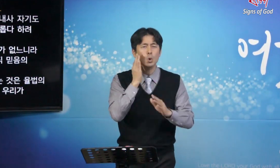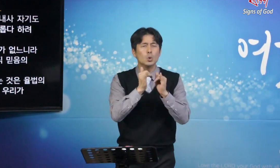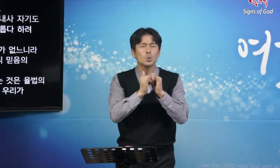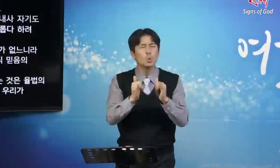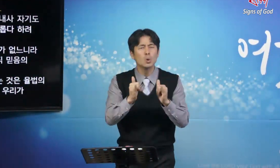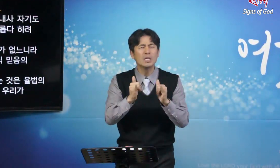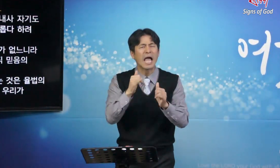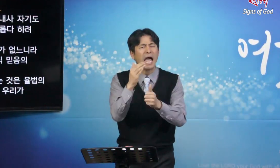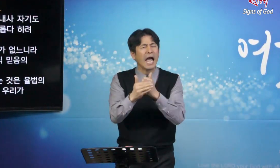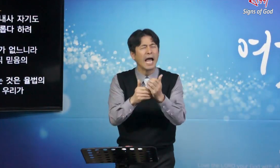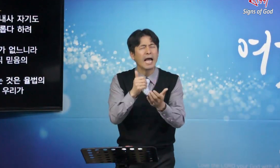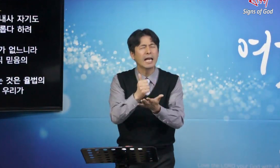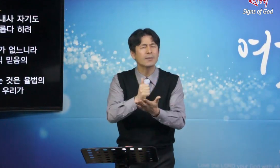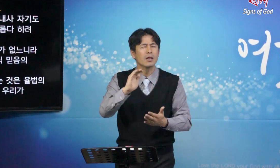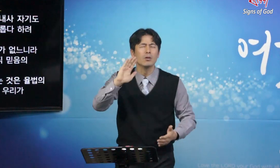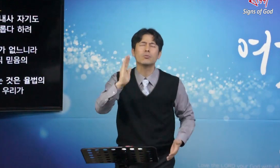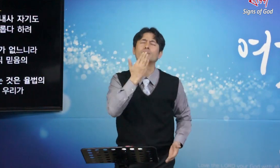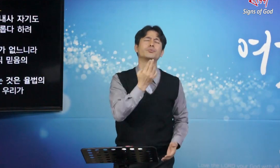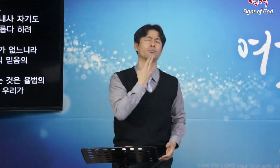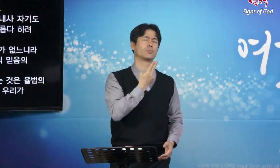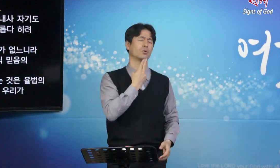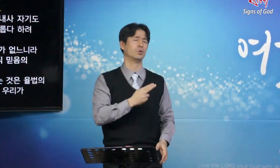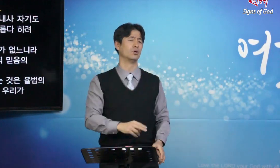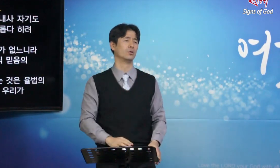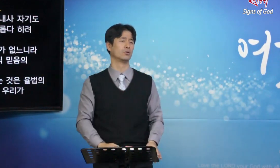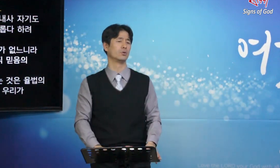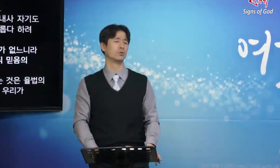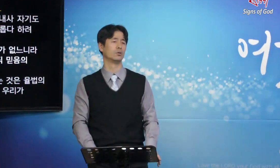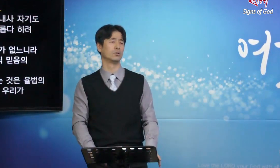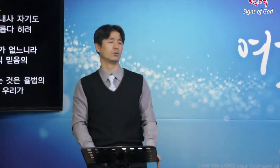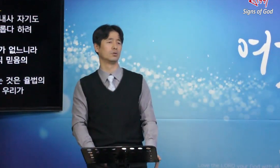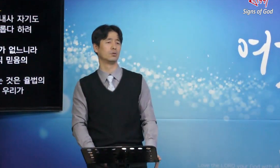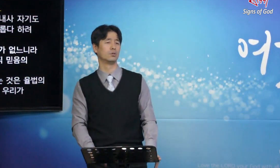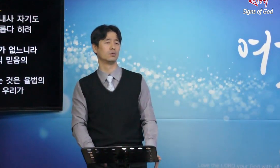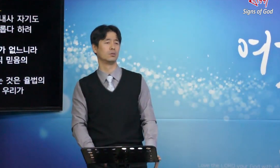소통이 없이는 농인의 하나님이 될 수 없는 것이죠.